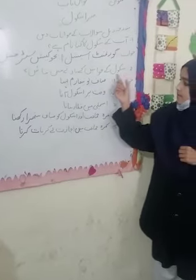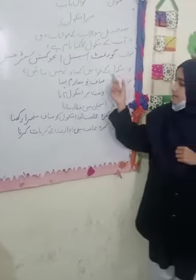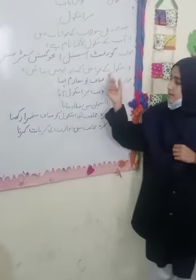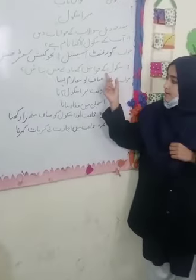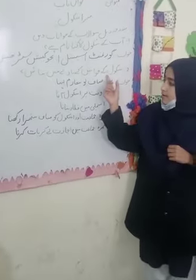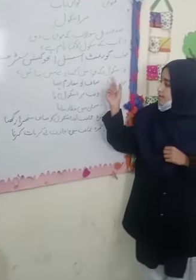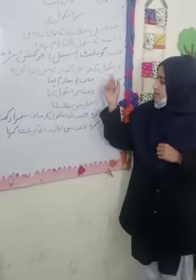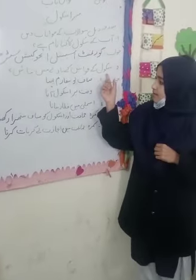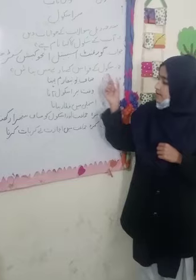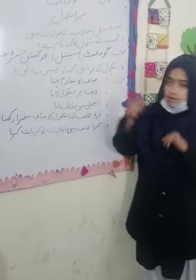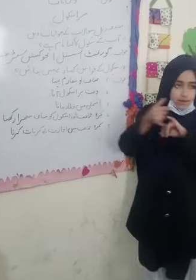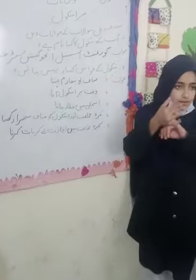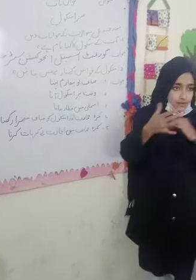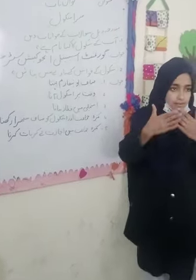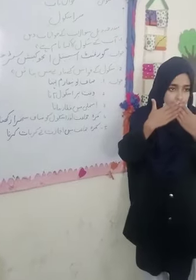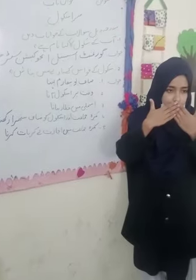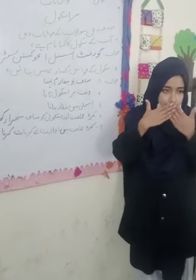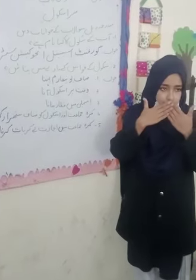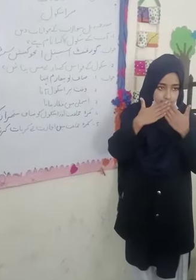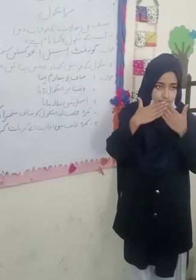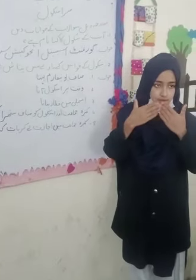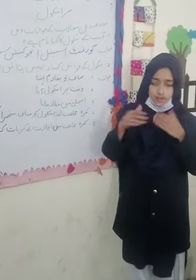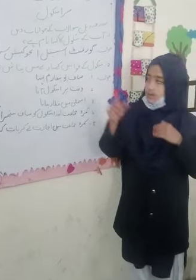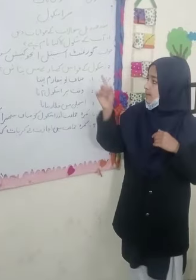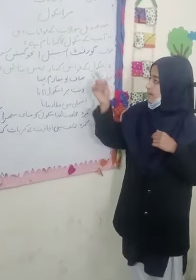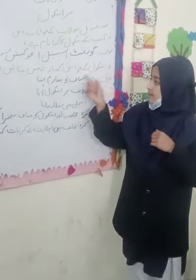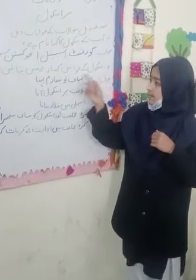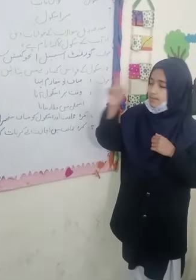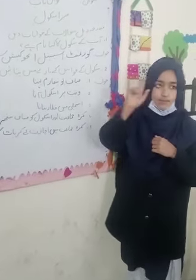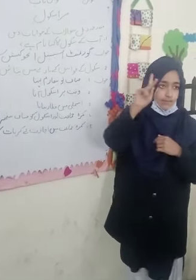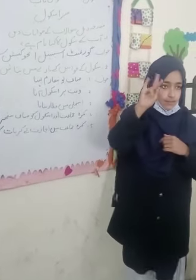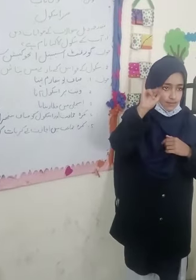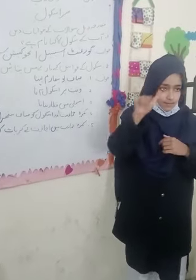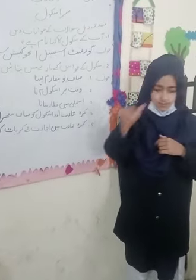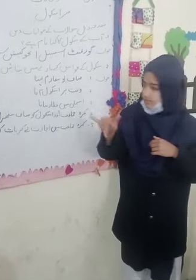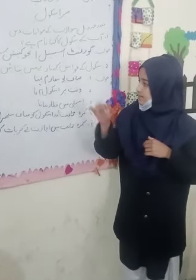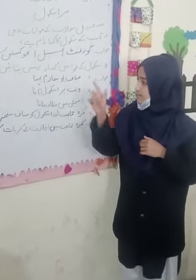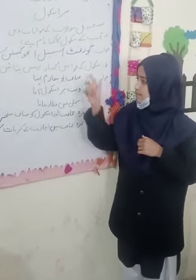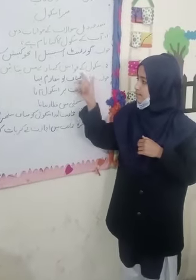सवाल नंबर दो है, स्कूल के